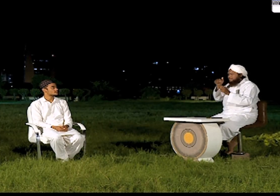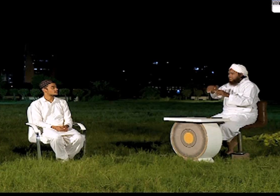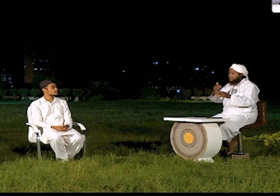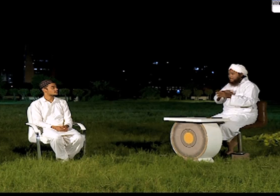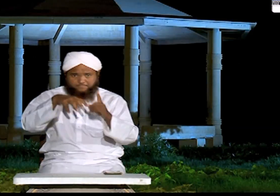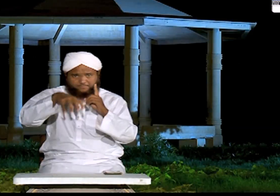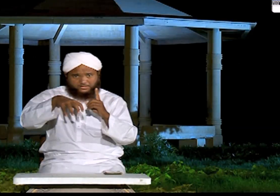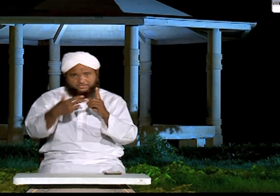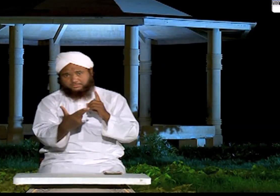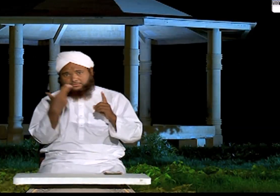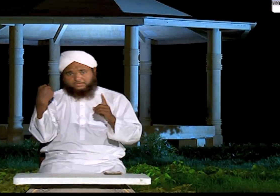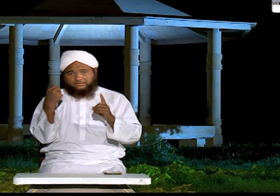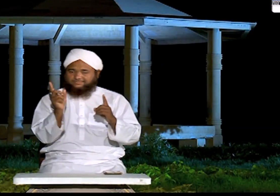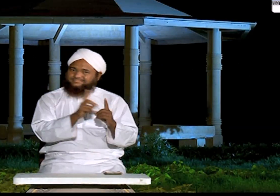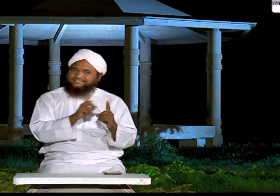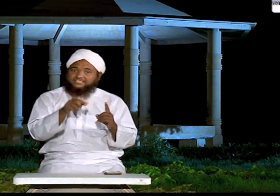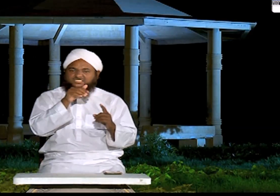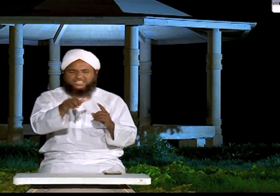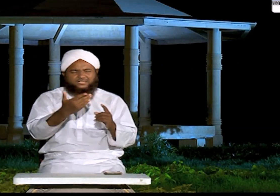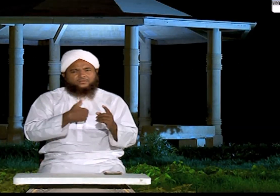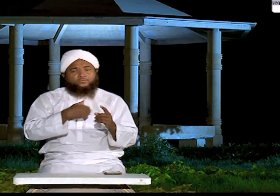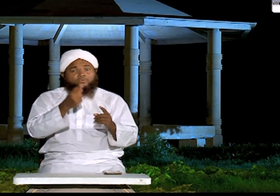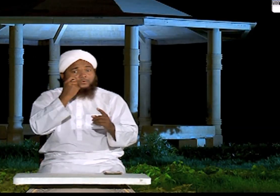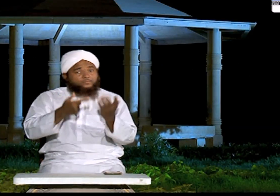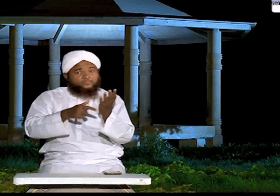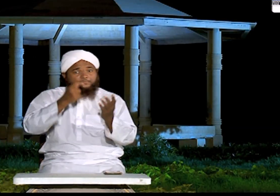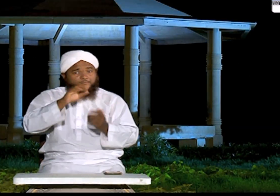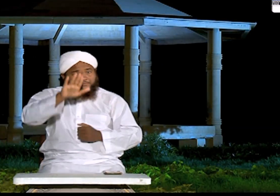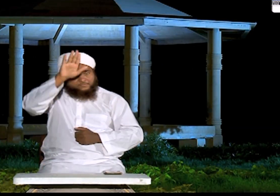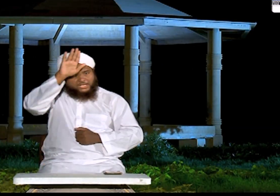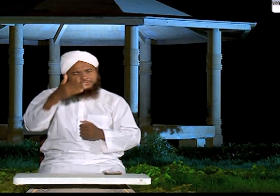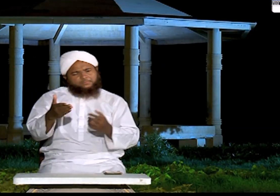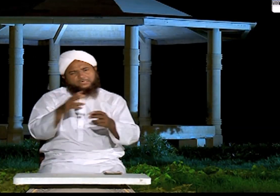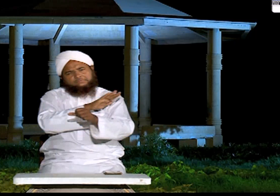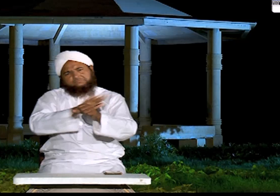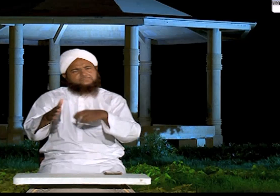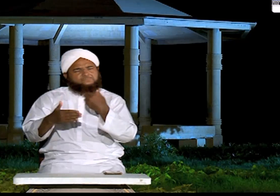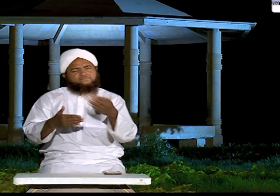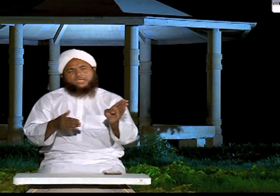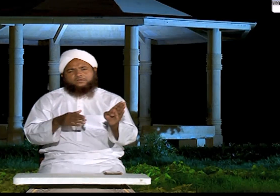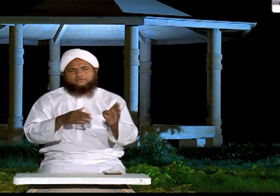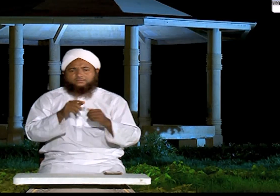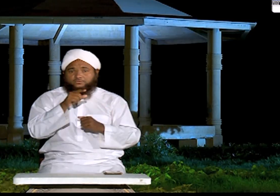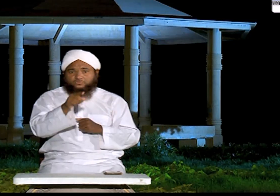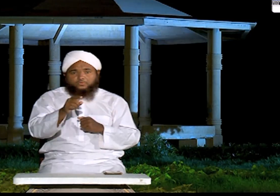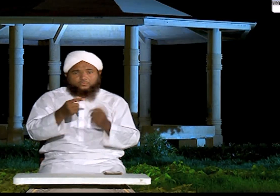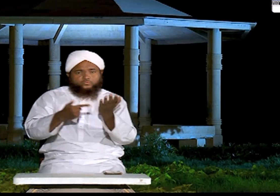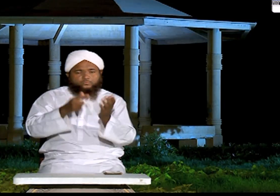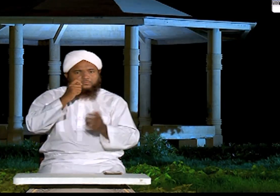کر نہیں جائیں گے چاہے طبع انہیں جلا ڈالے یا مار ڈالے طبع کو یہ بات پتا چلی تو وہ بہت حیران و پریشان